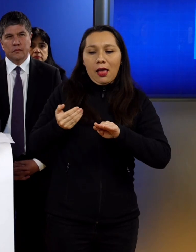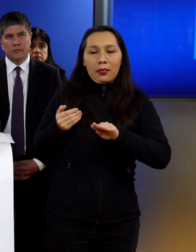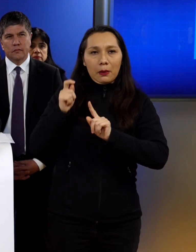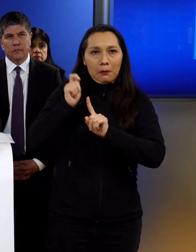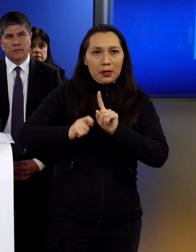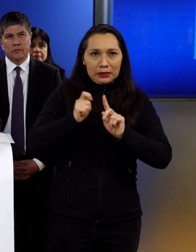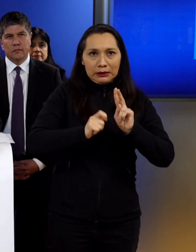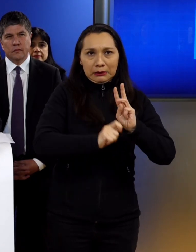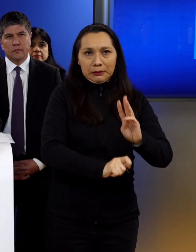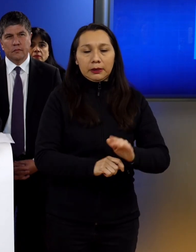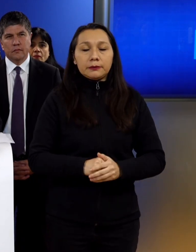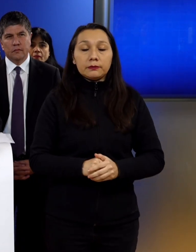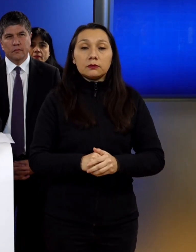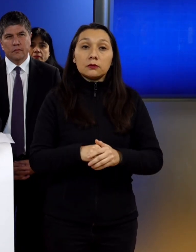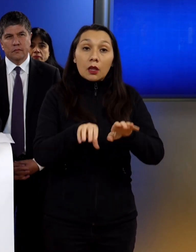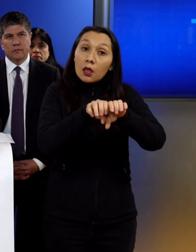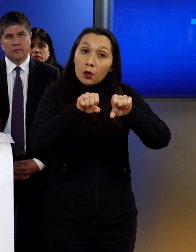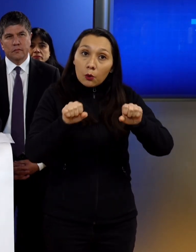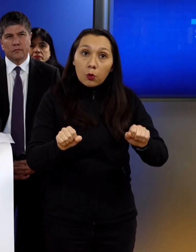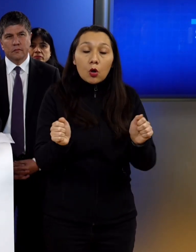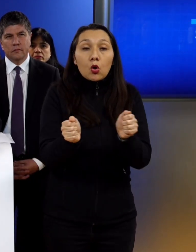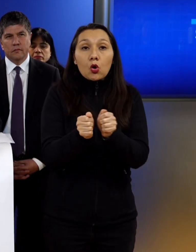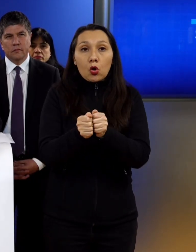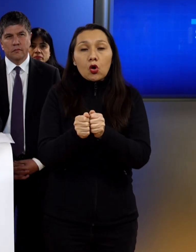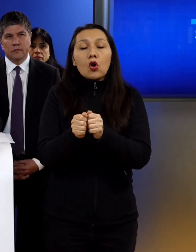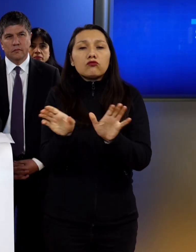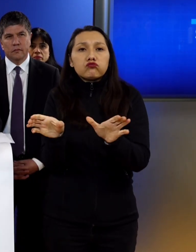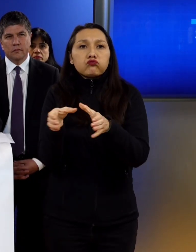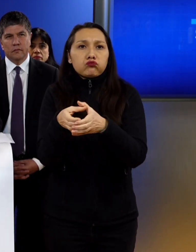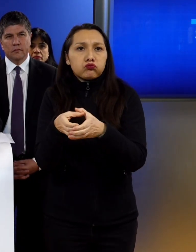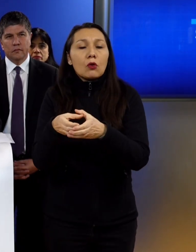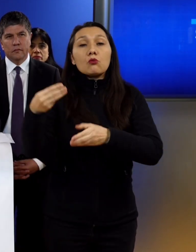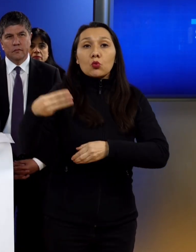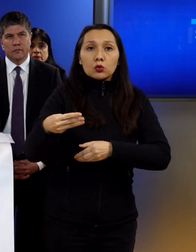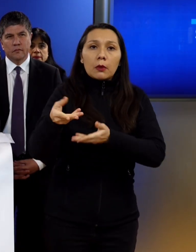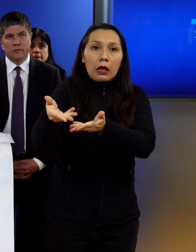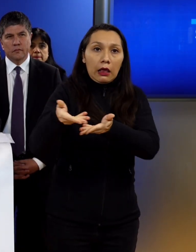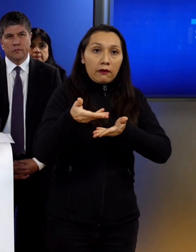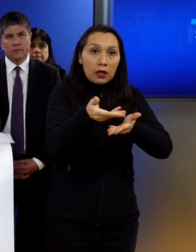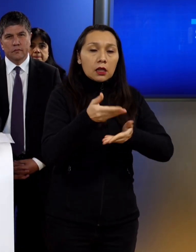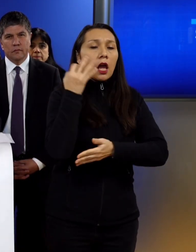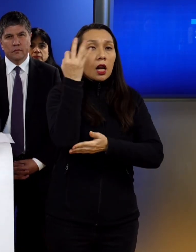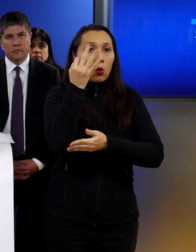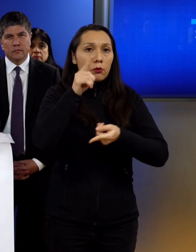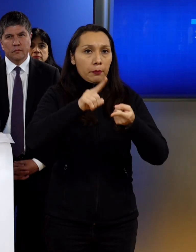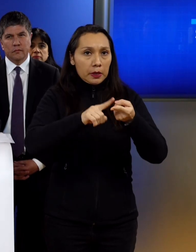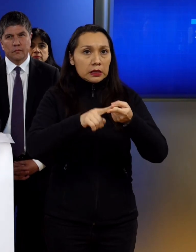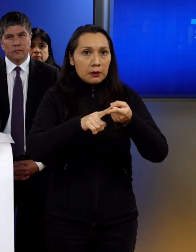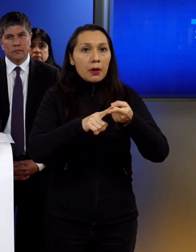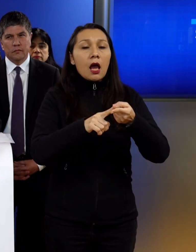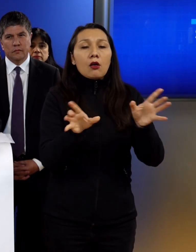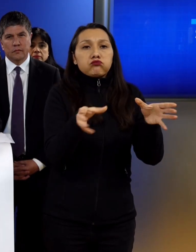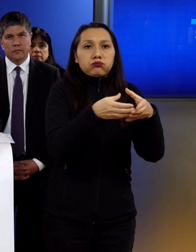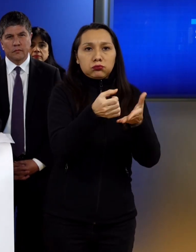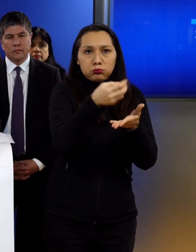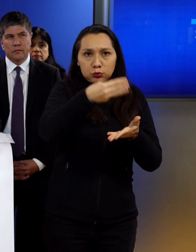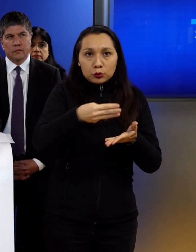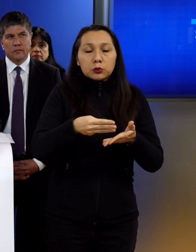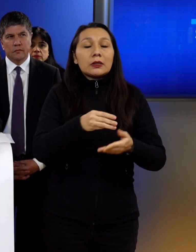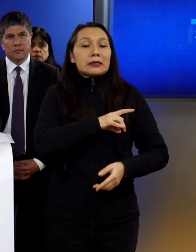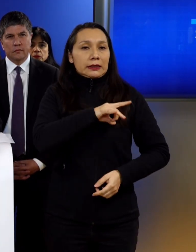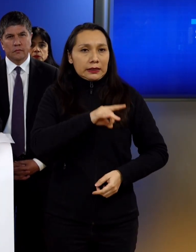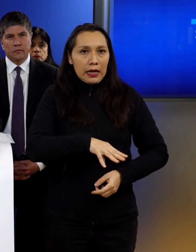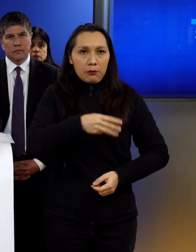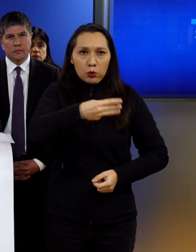previos. Hemos definido en conjunto con las asociaciones de municipalidades que fueron invitadas hoy día a la reunión y participaron la